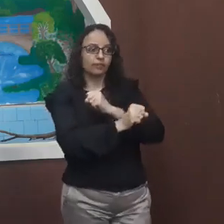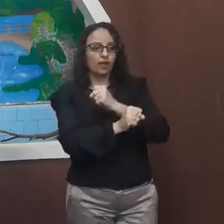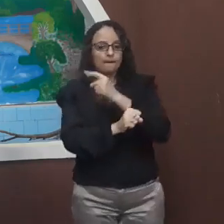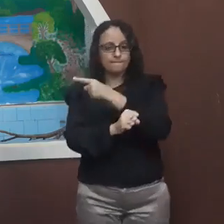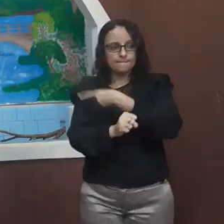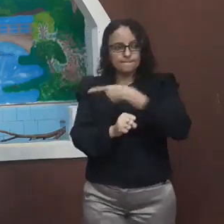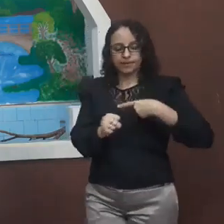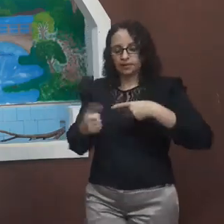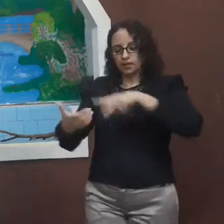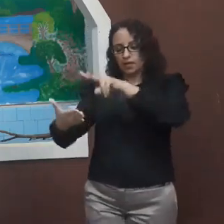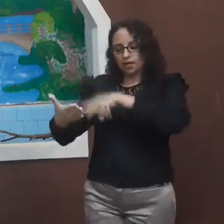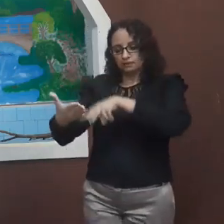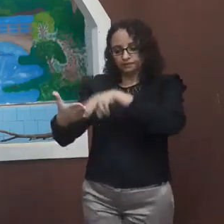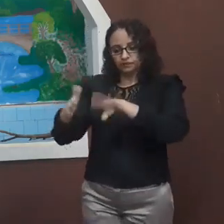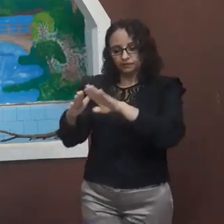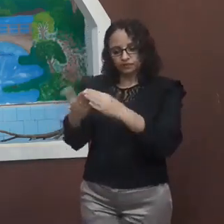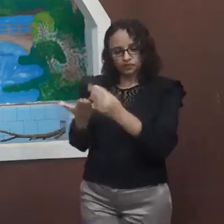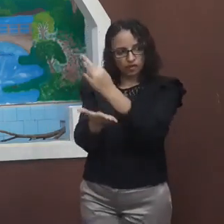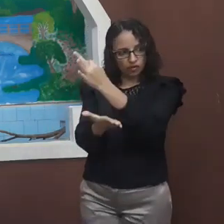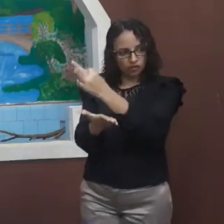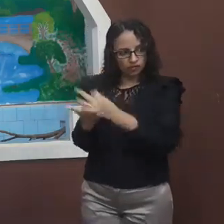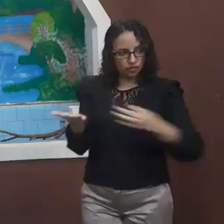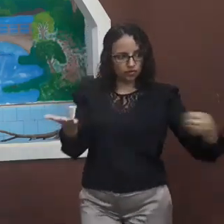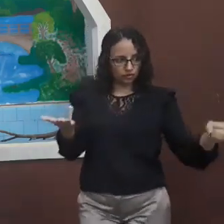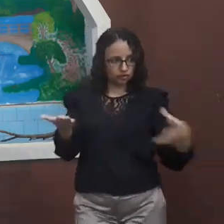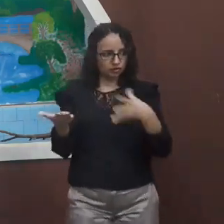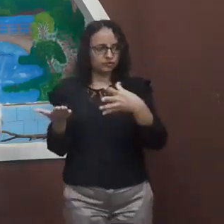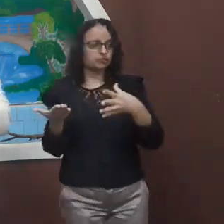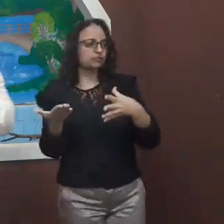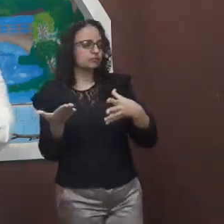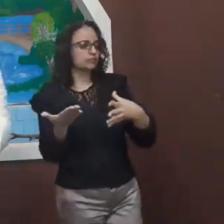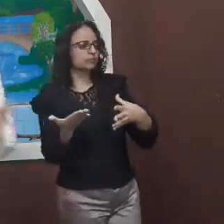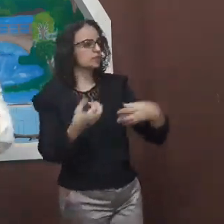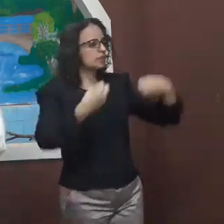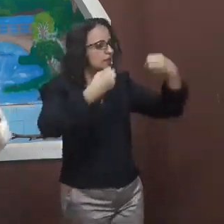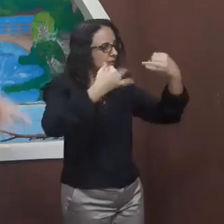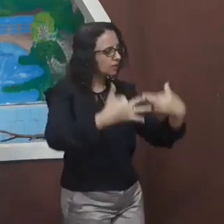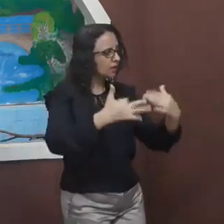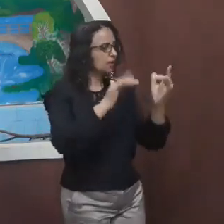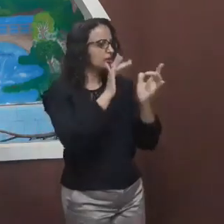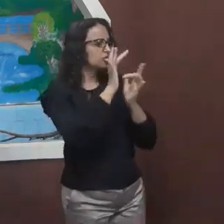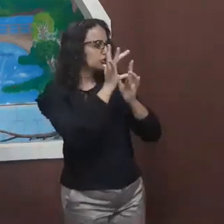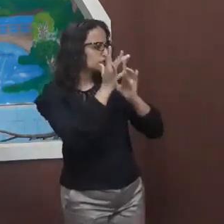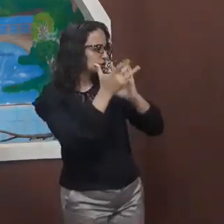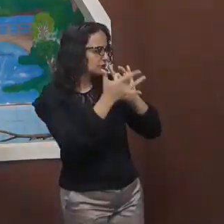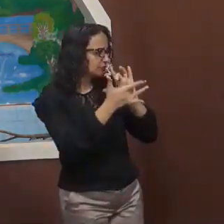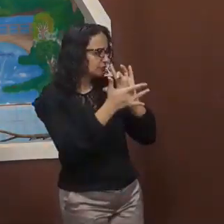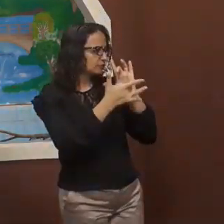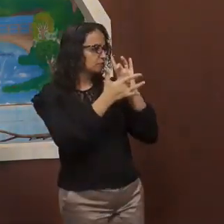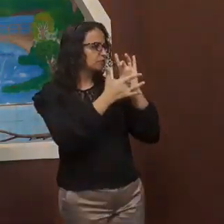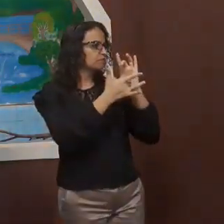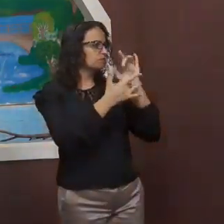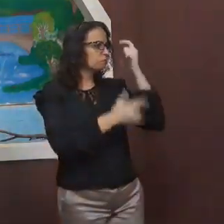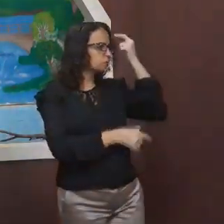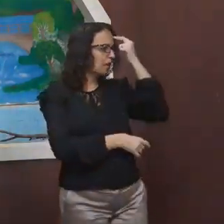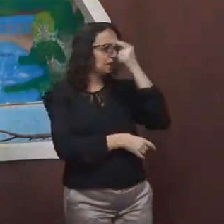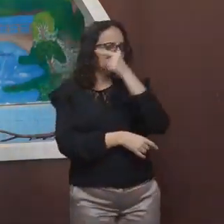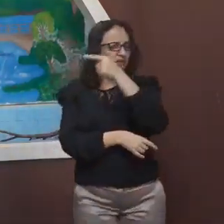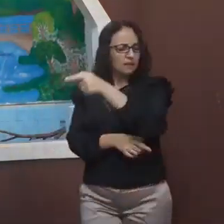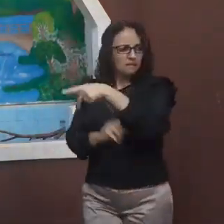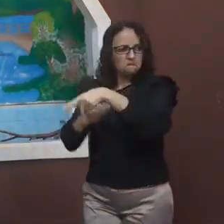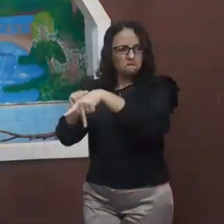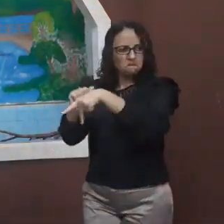Versão Internacional, que traz essa situação. Então, até então, Jesus considerava que Pedro não era convertido,